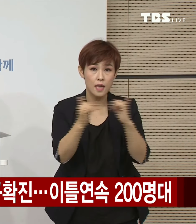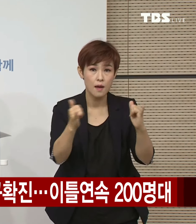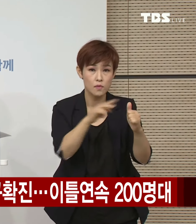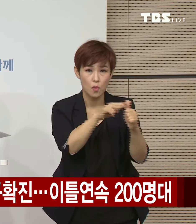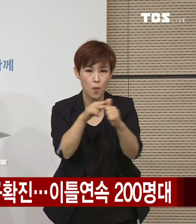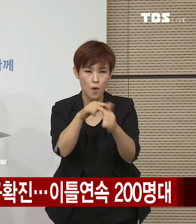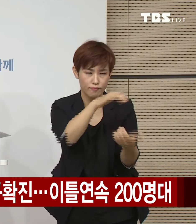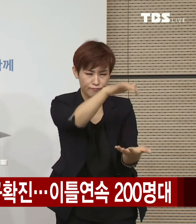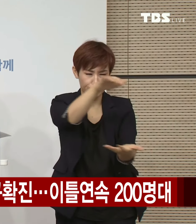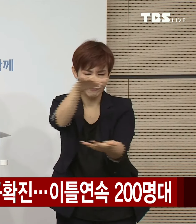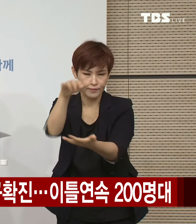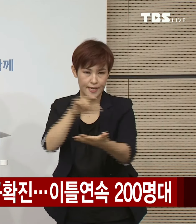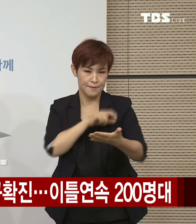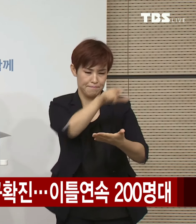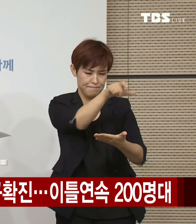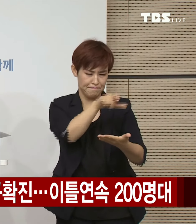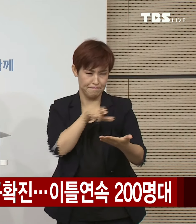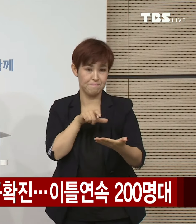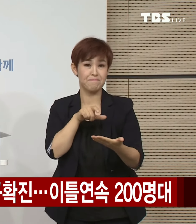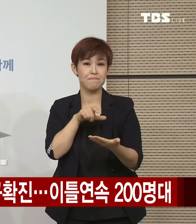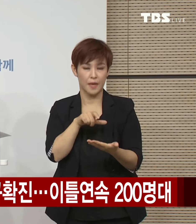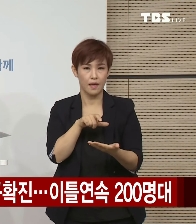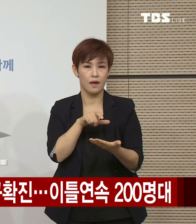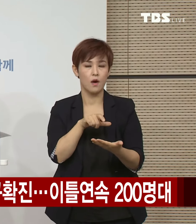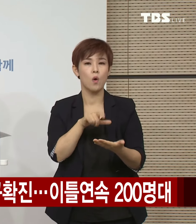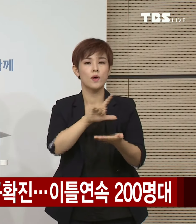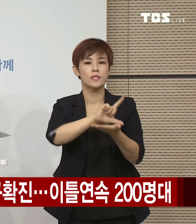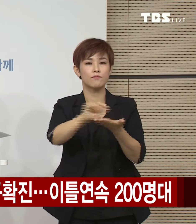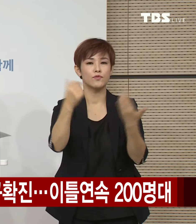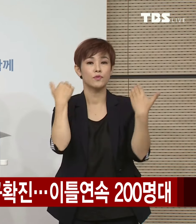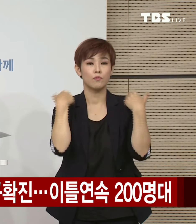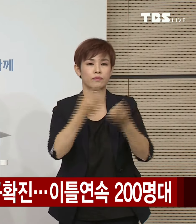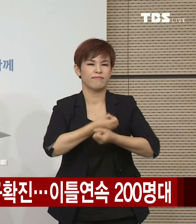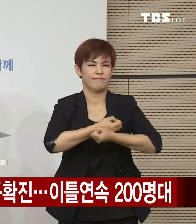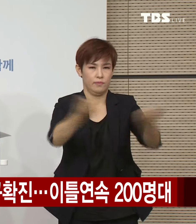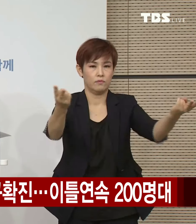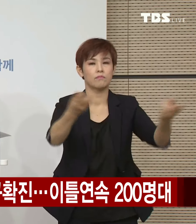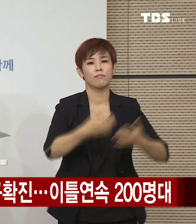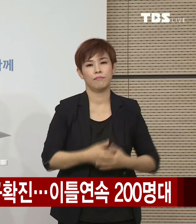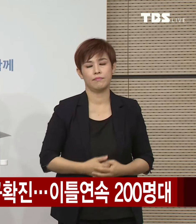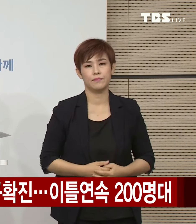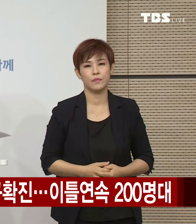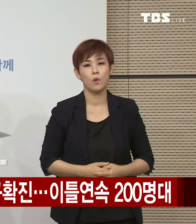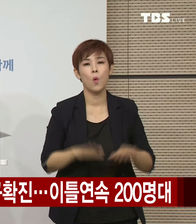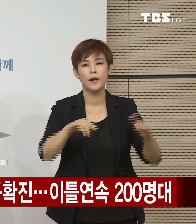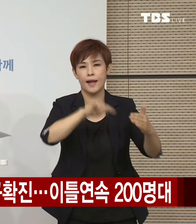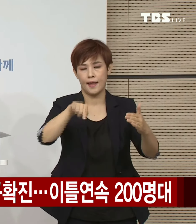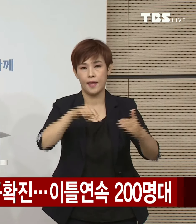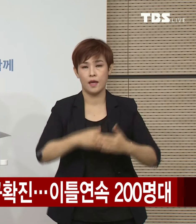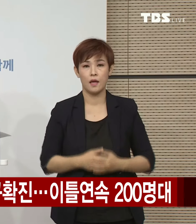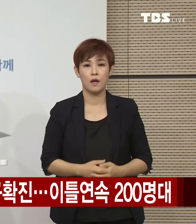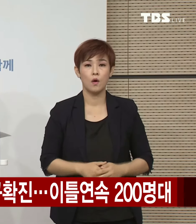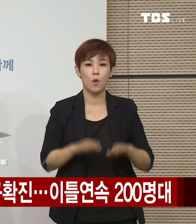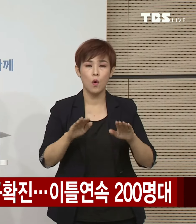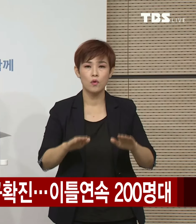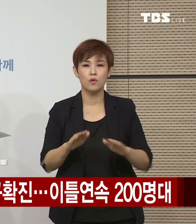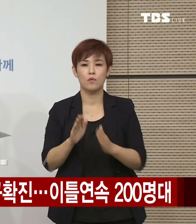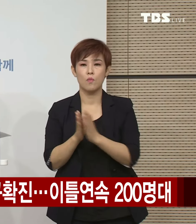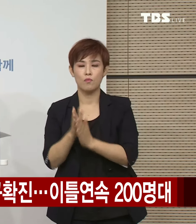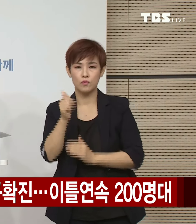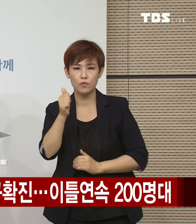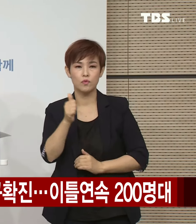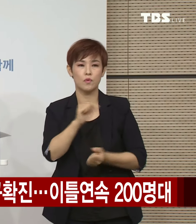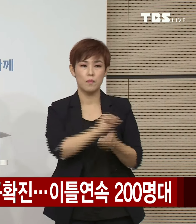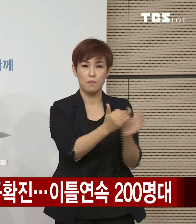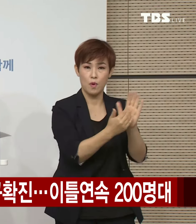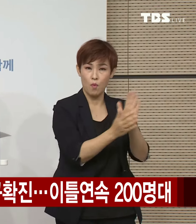분석하여 관련 명단을 지자체로 금일 중 통보할 것입니다. 오늘은 중수본과 방대본 지자체 간